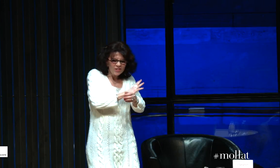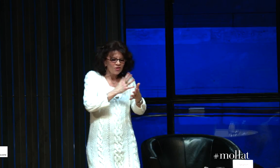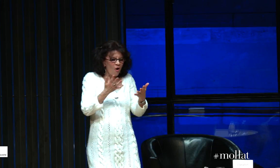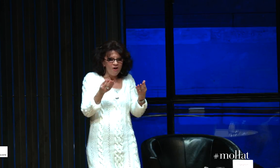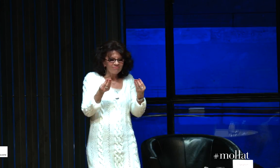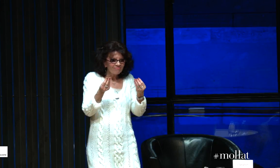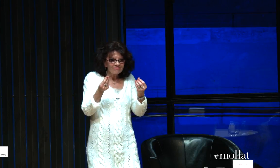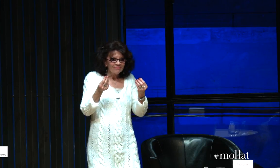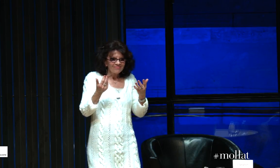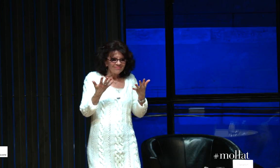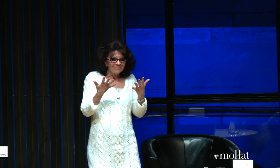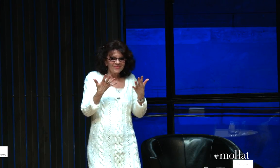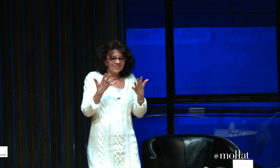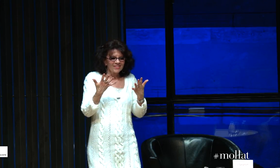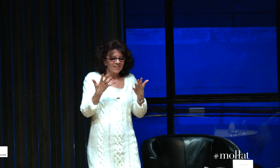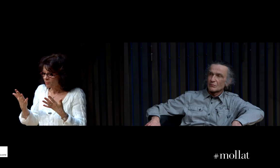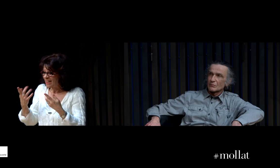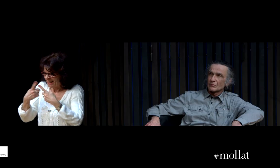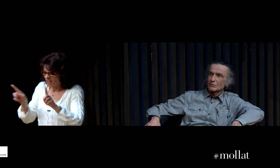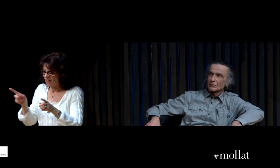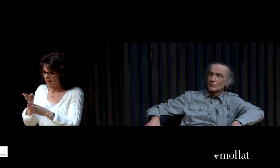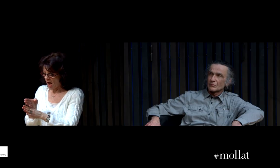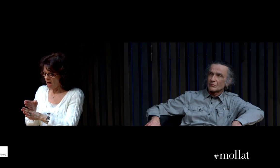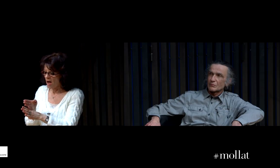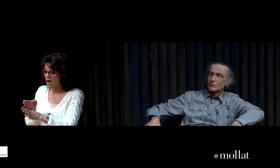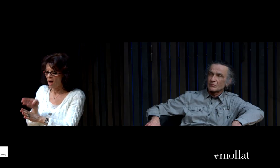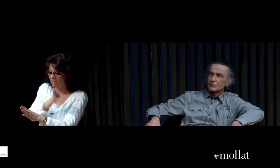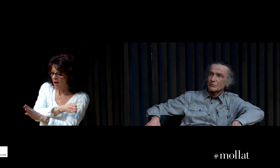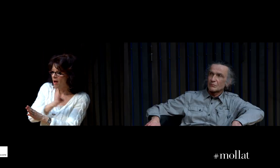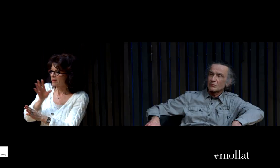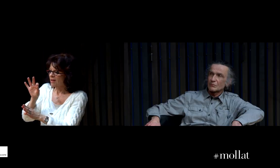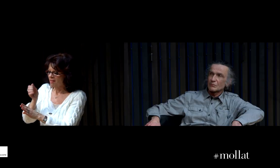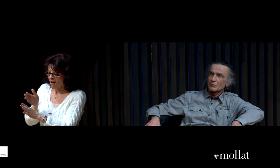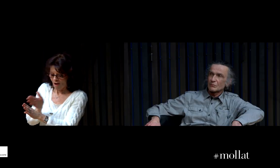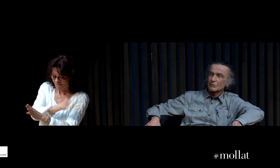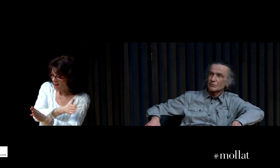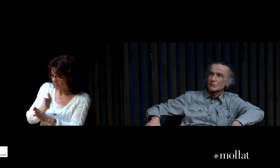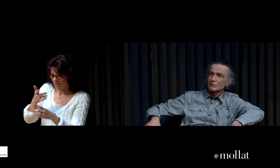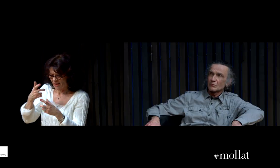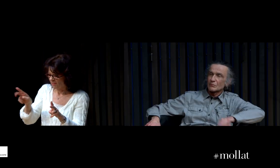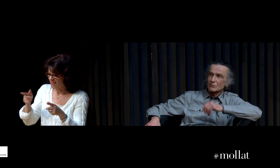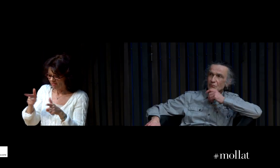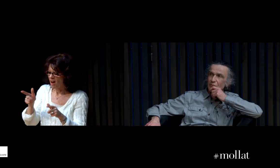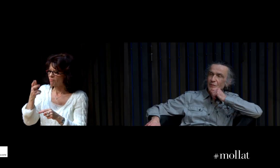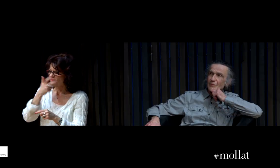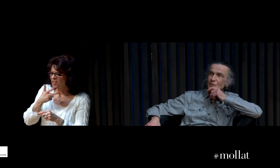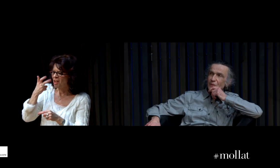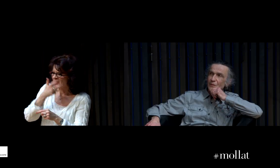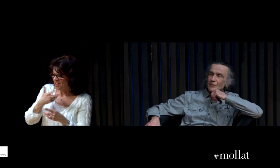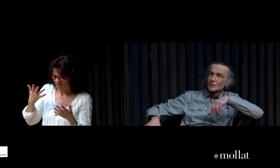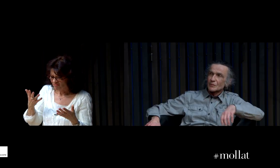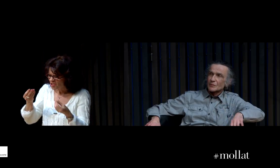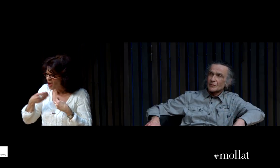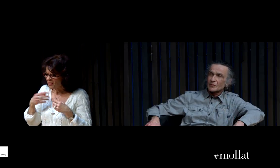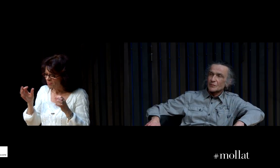monde incroyable. Des émotions étaient à fleur de peau, c'était tellement différent par rapport à mes 50